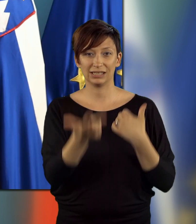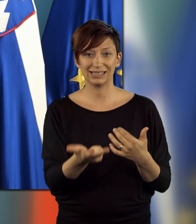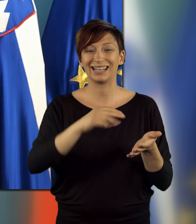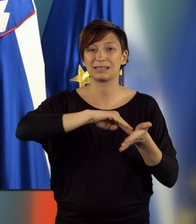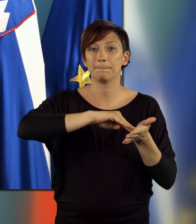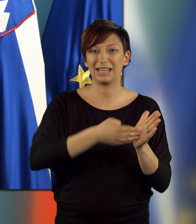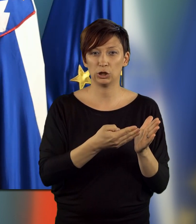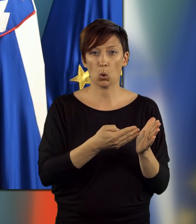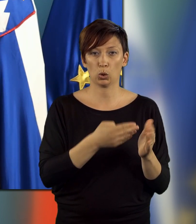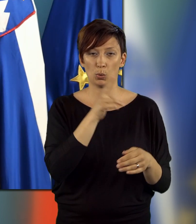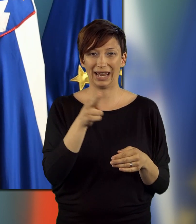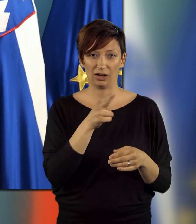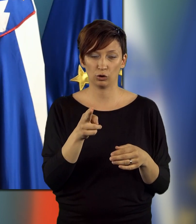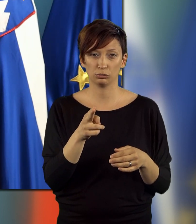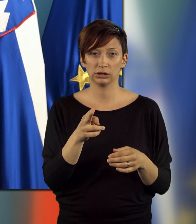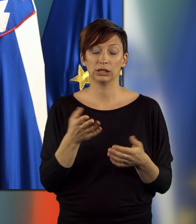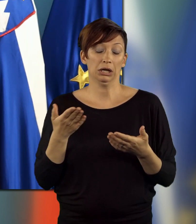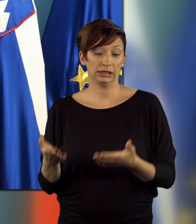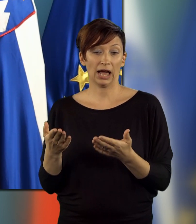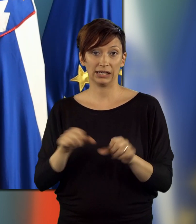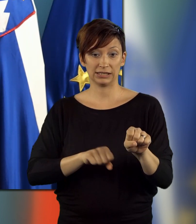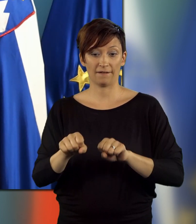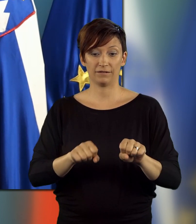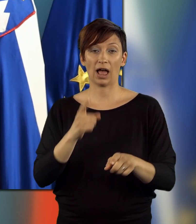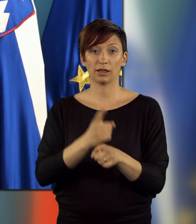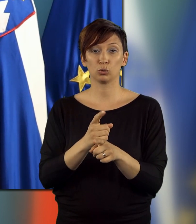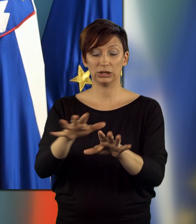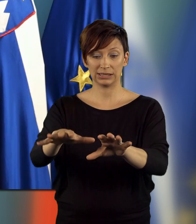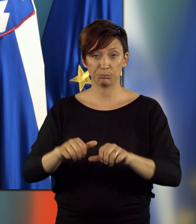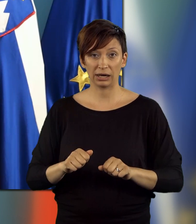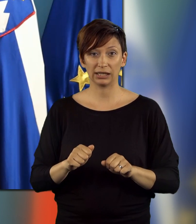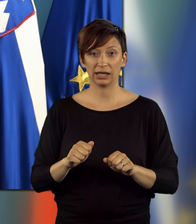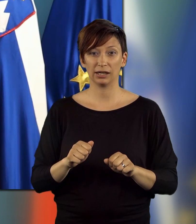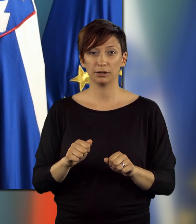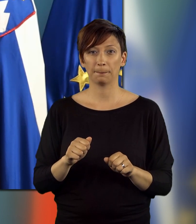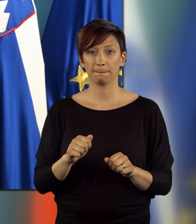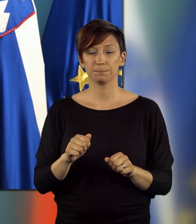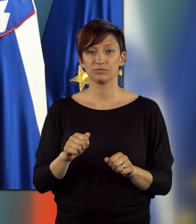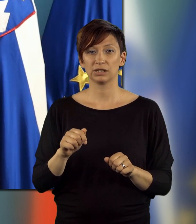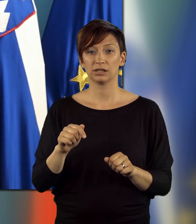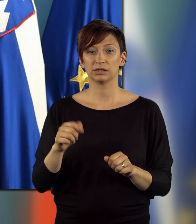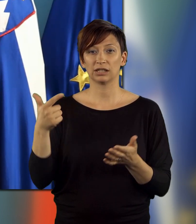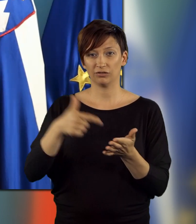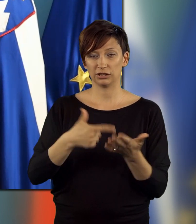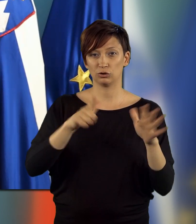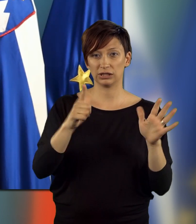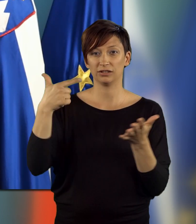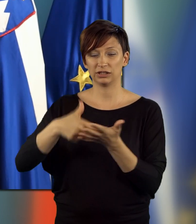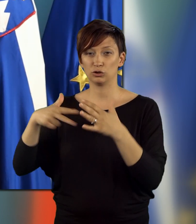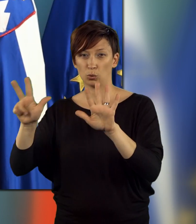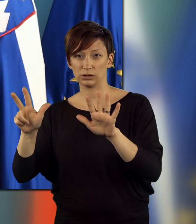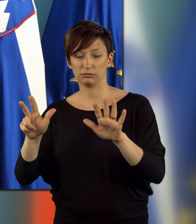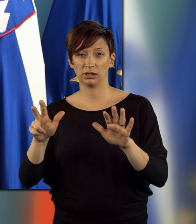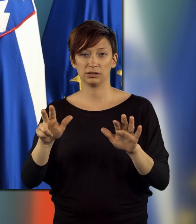36 milijonov. Raven danes je vlada tudi sprejela ZIPRT za 2017-2018,